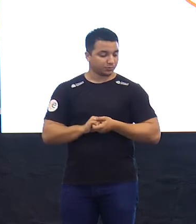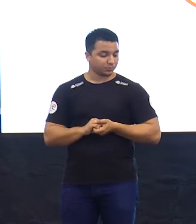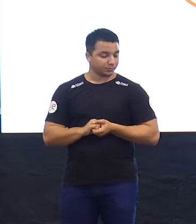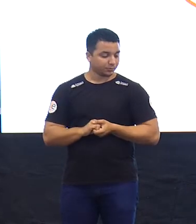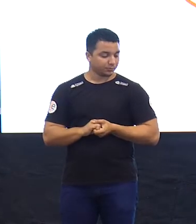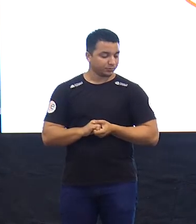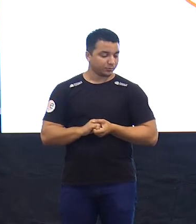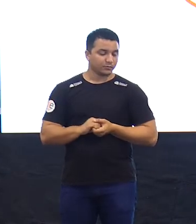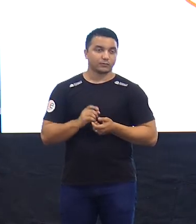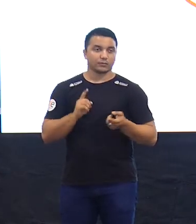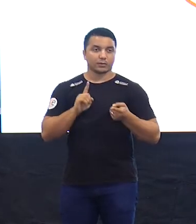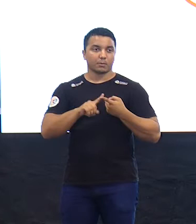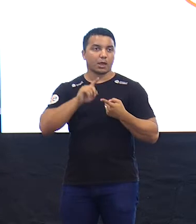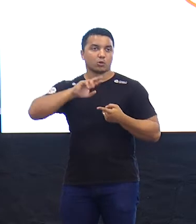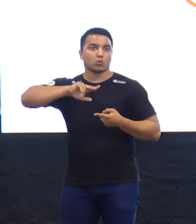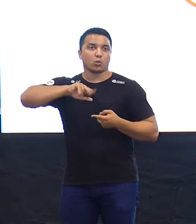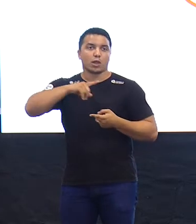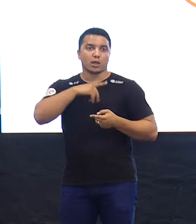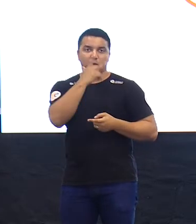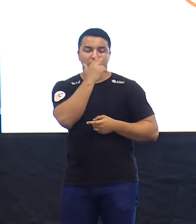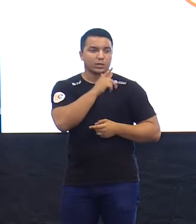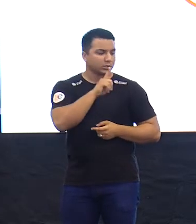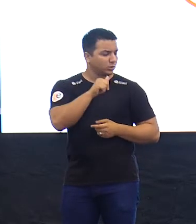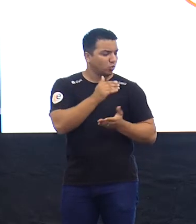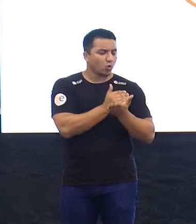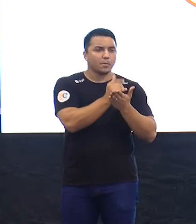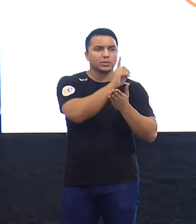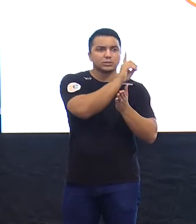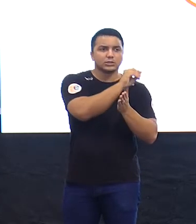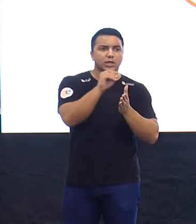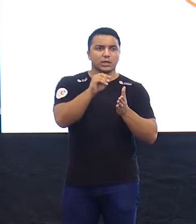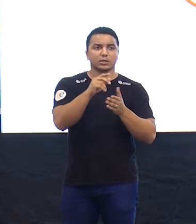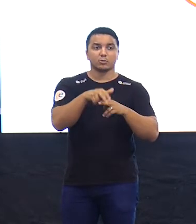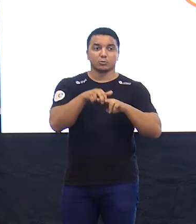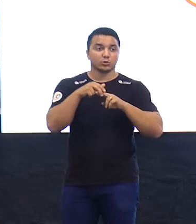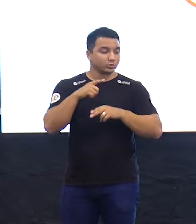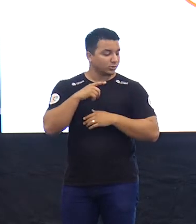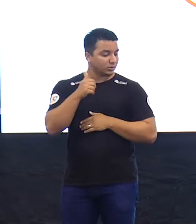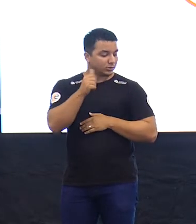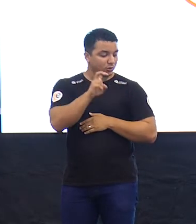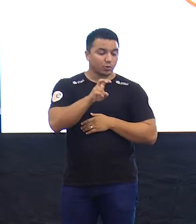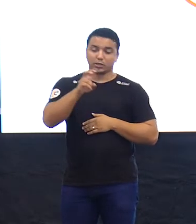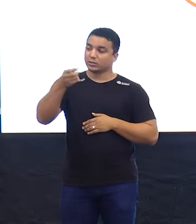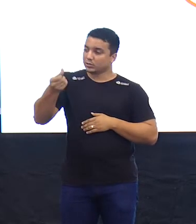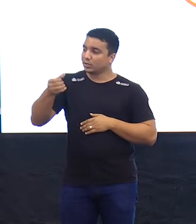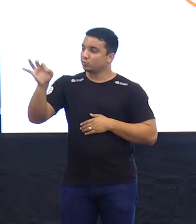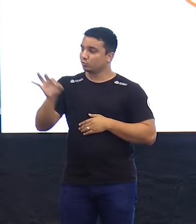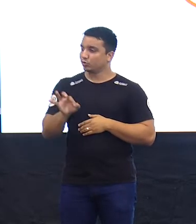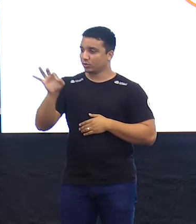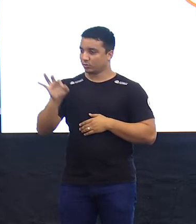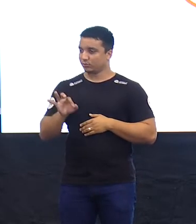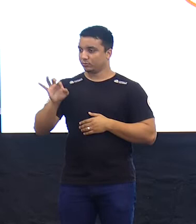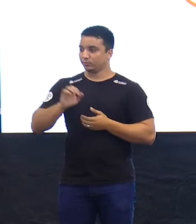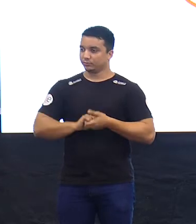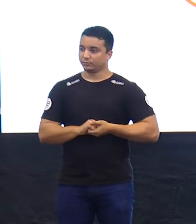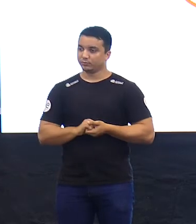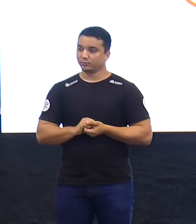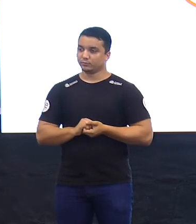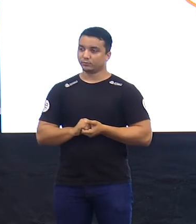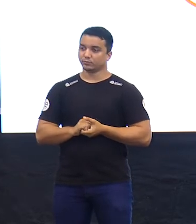56. Mas eu não botei 100 no começo, então ele aumentou 56